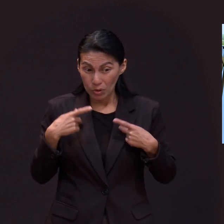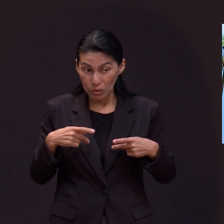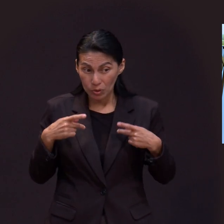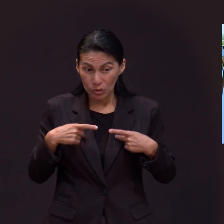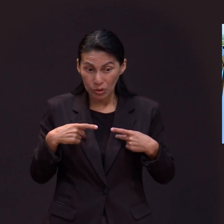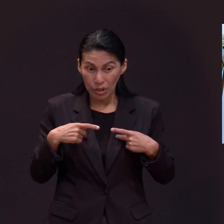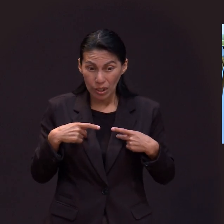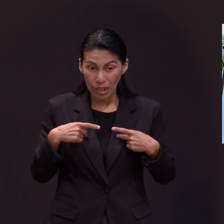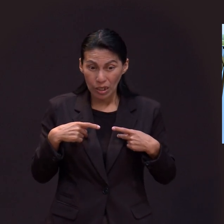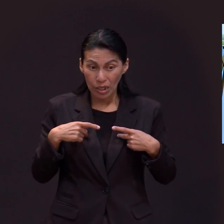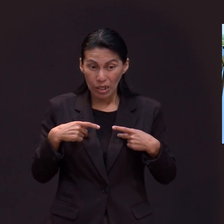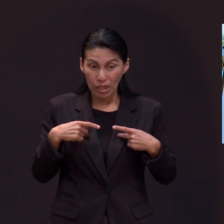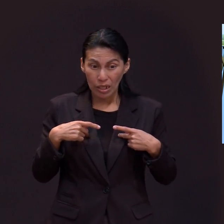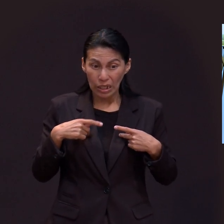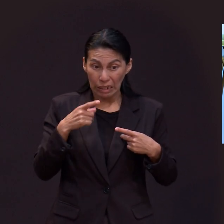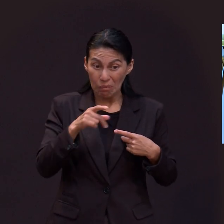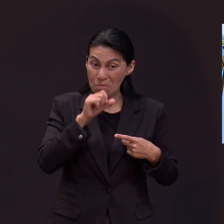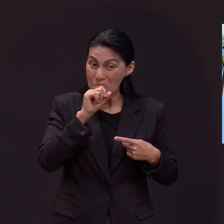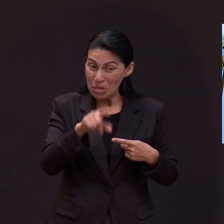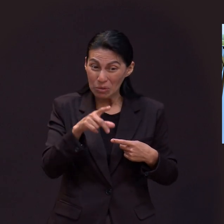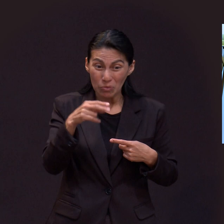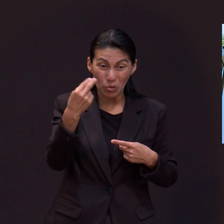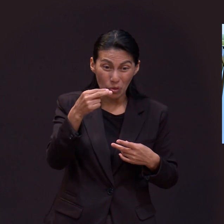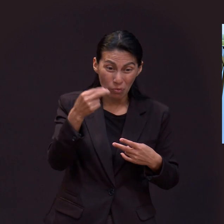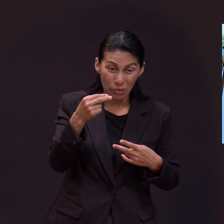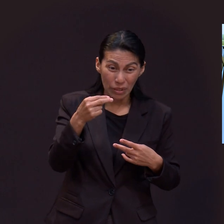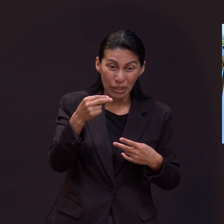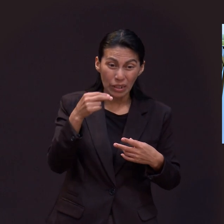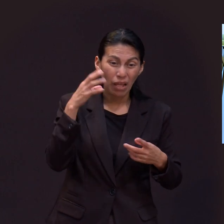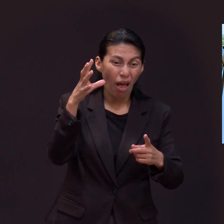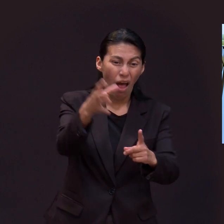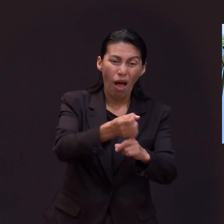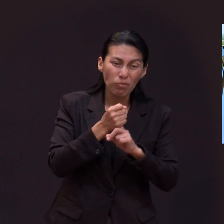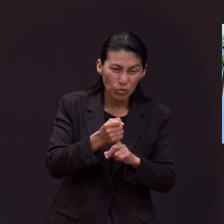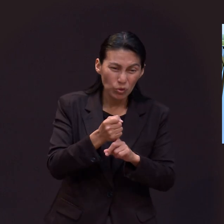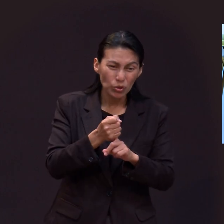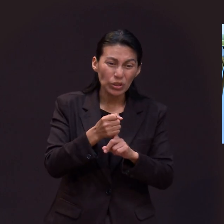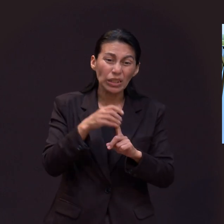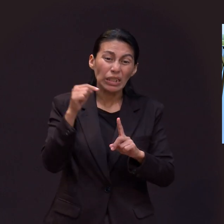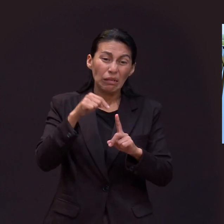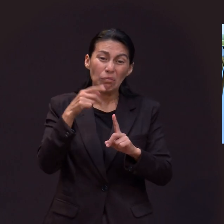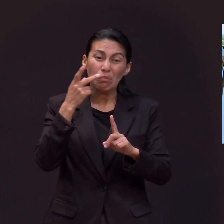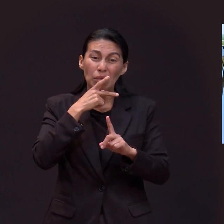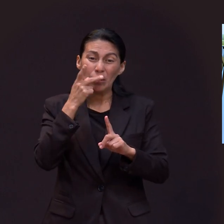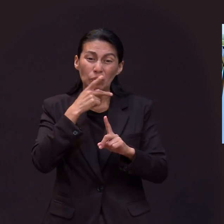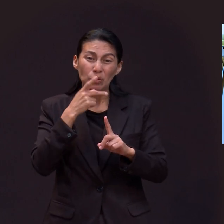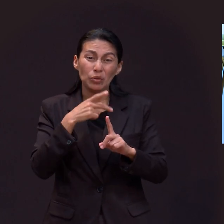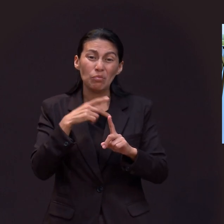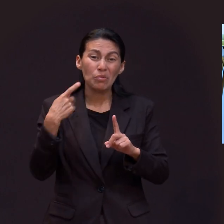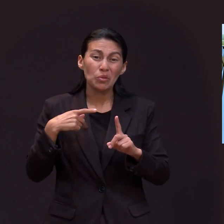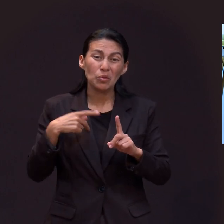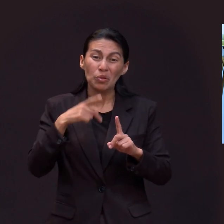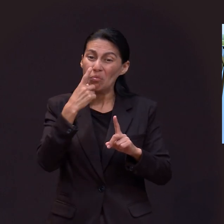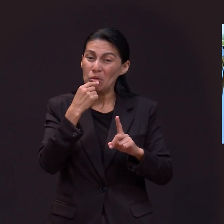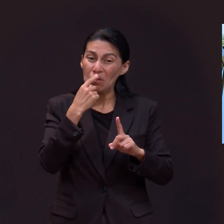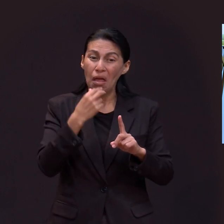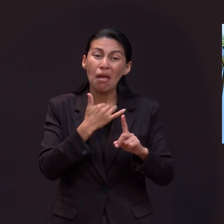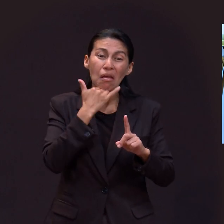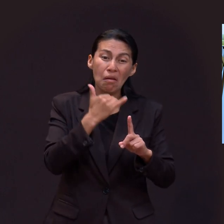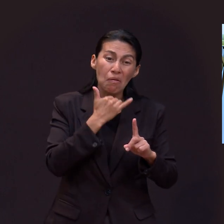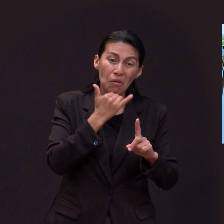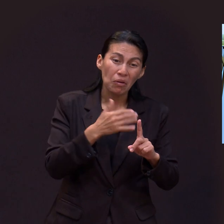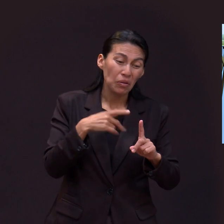buscaban a un delincuente que tiene de su mismo nombre y entonces está preso y vamos a rogar